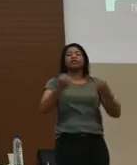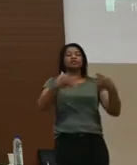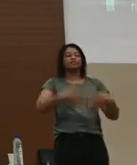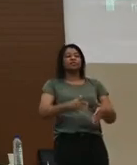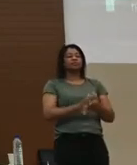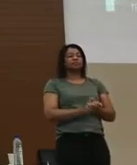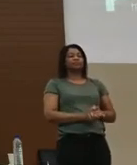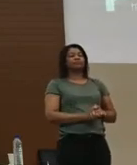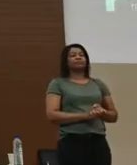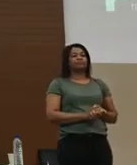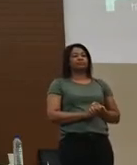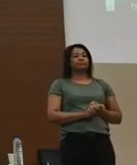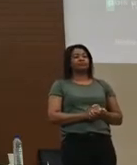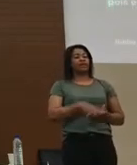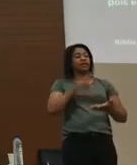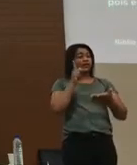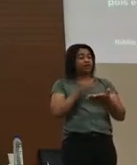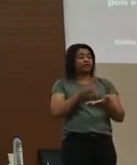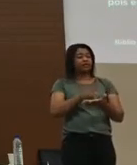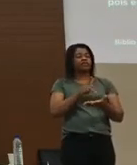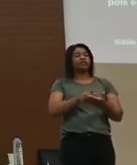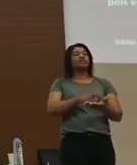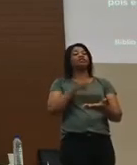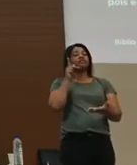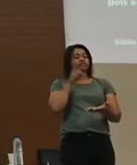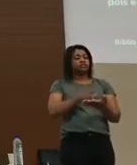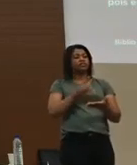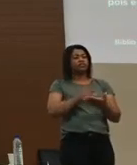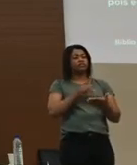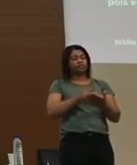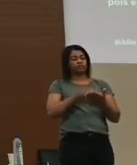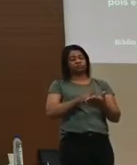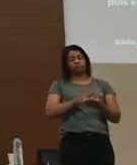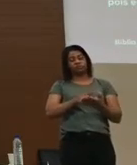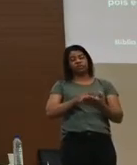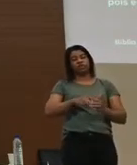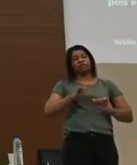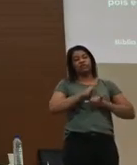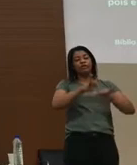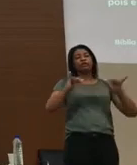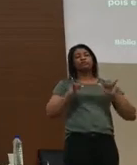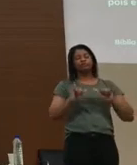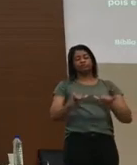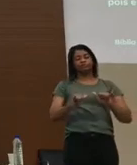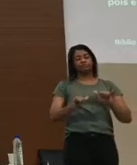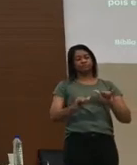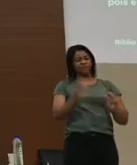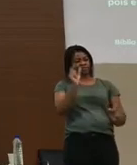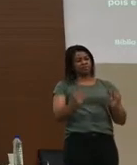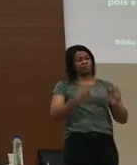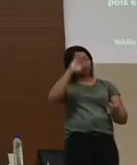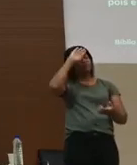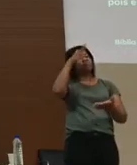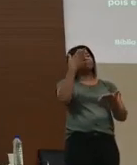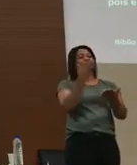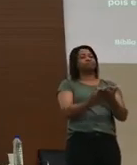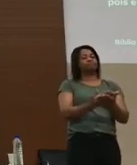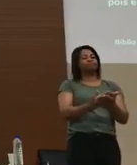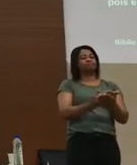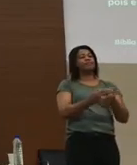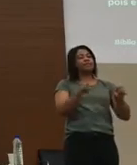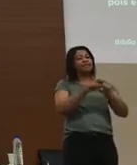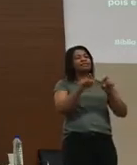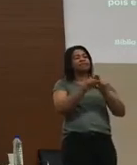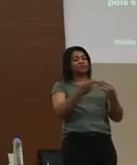assim: em verdade vos asseguro, que aquele que crê em mim, fará também